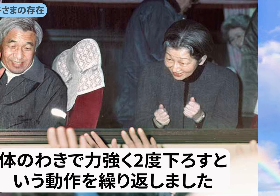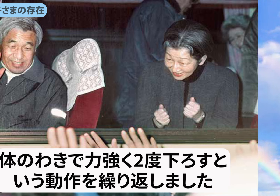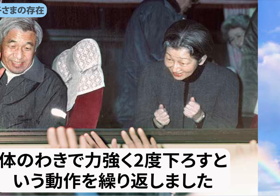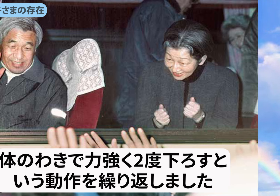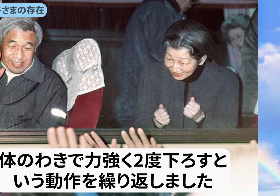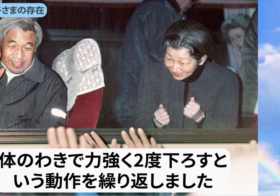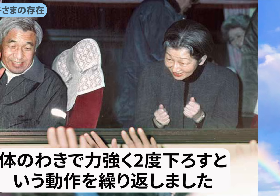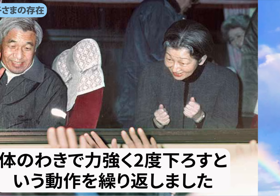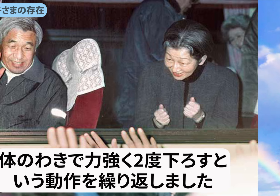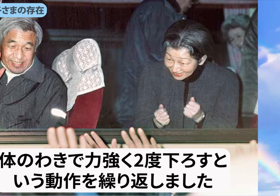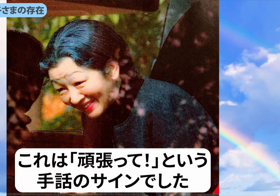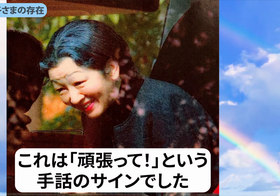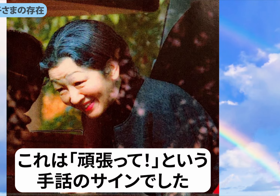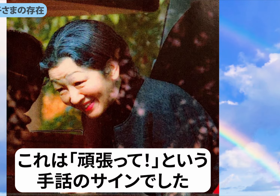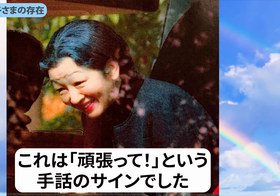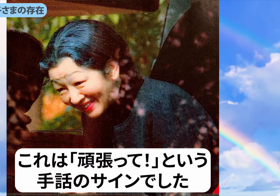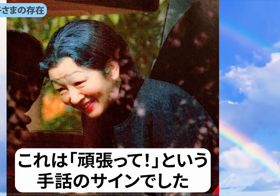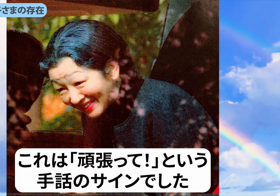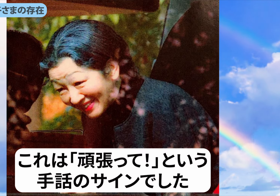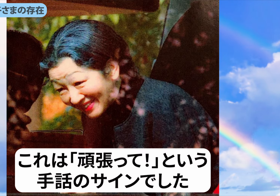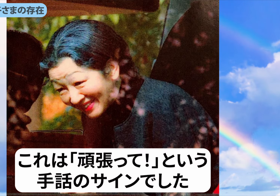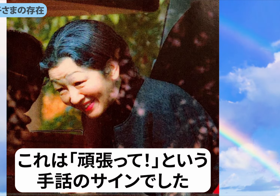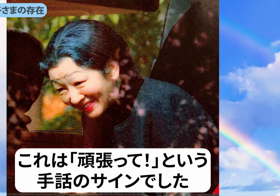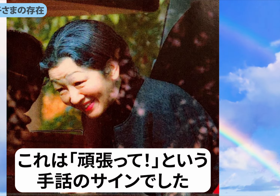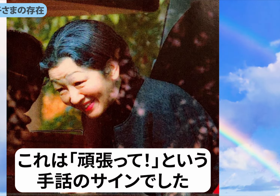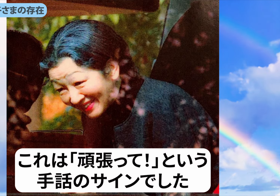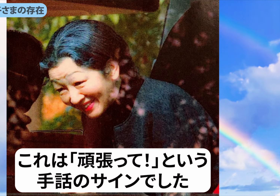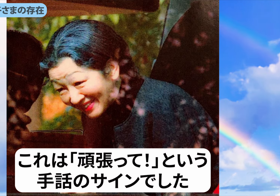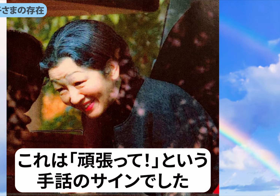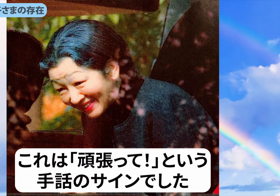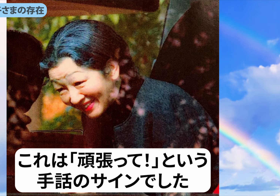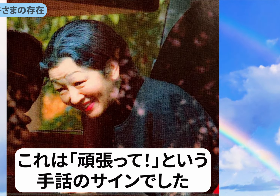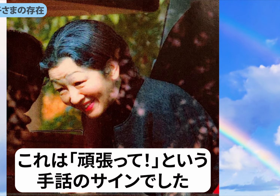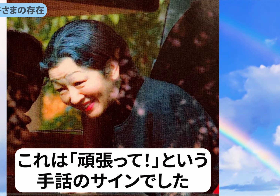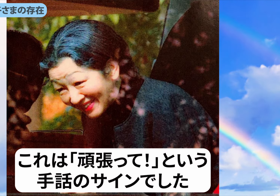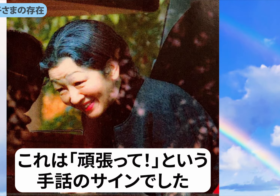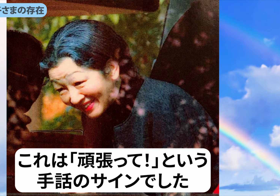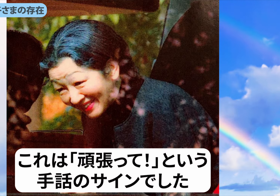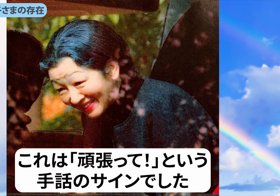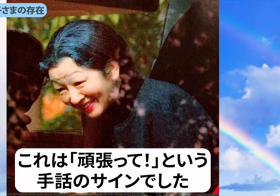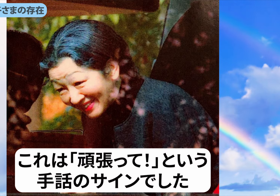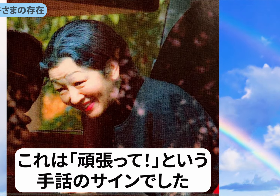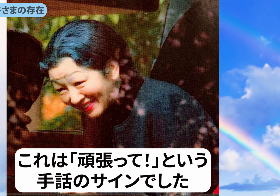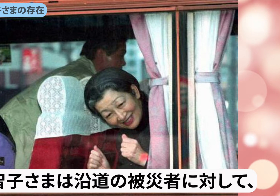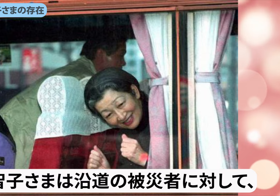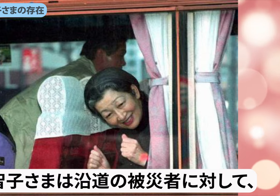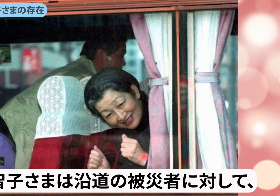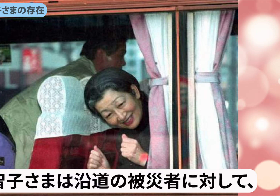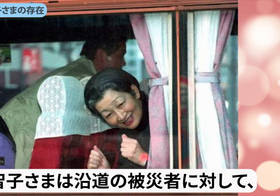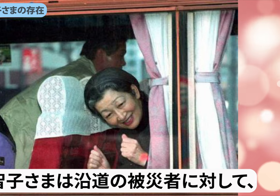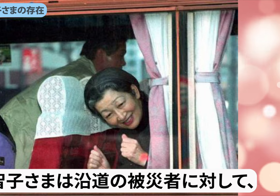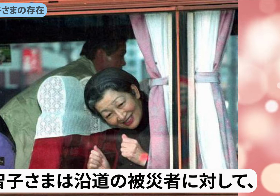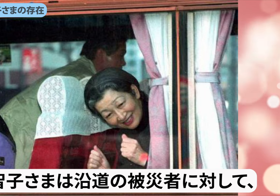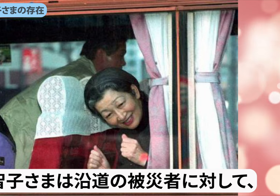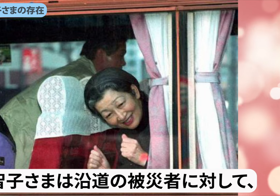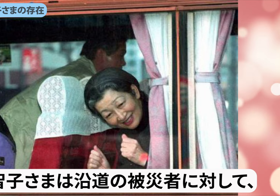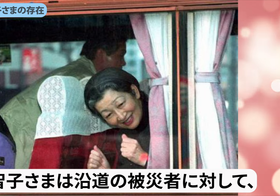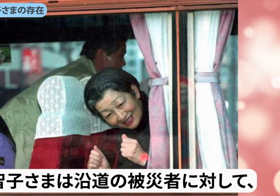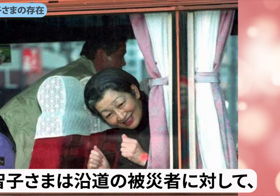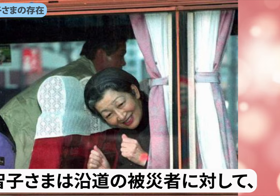しました。これは頑張ってという手話のサインでした。美智子さまは沿道の被災者に